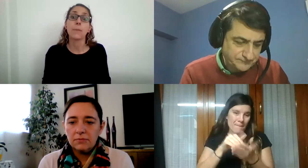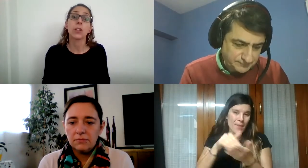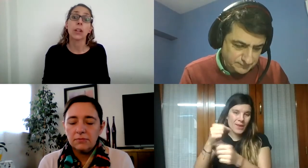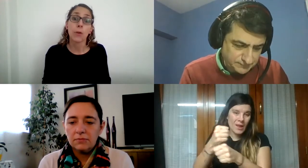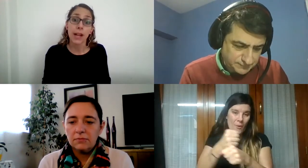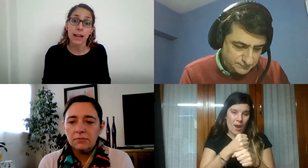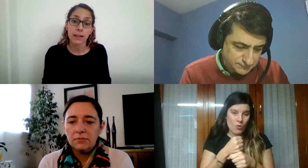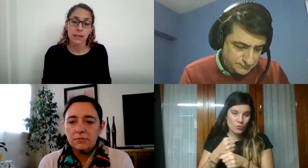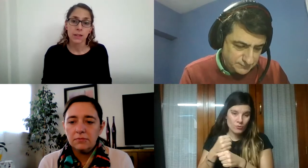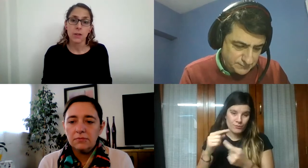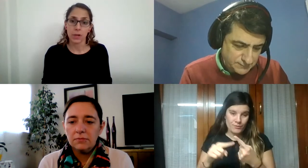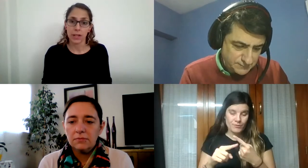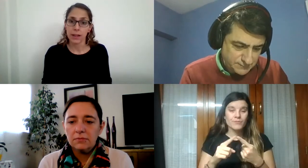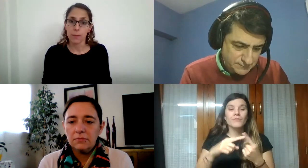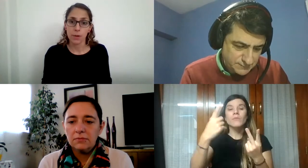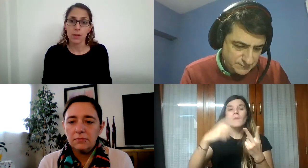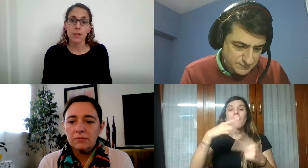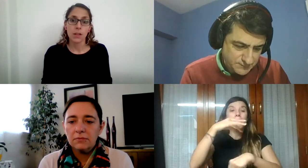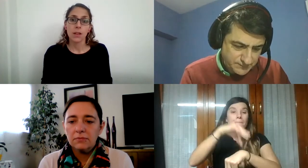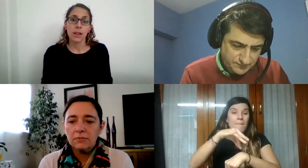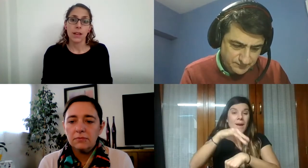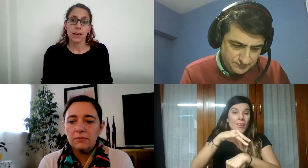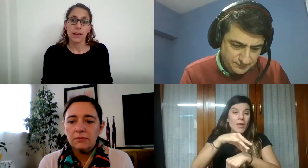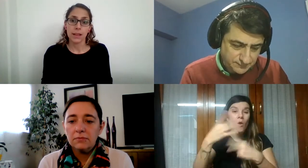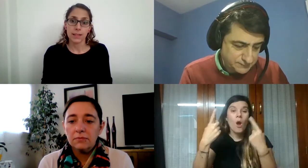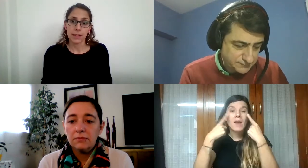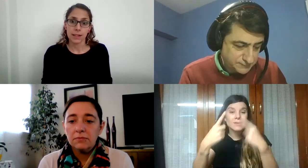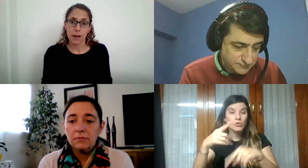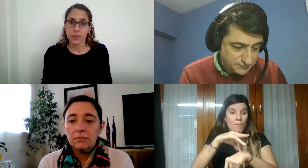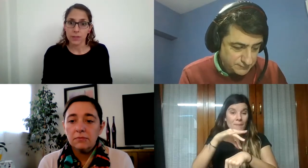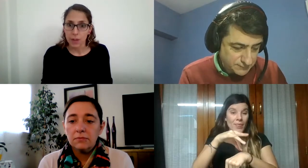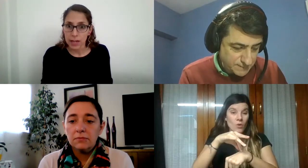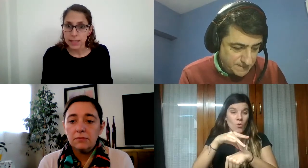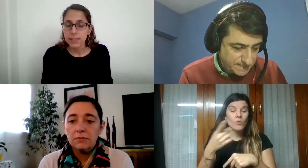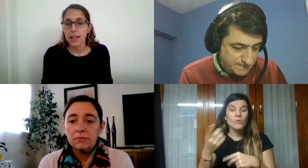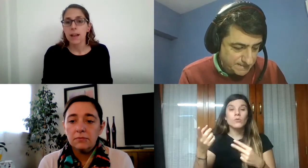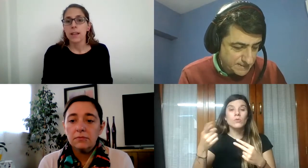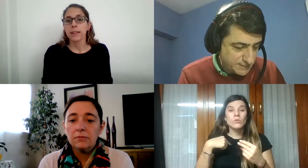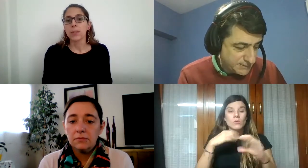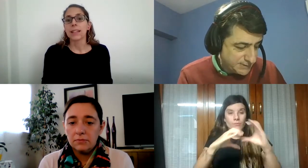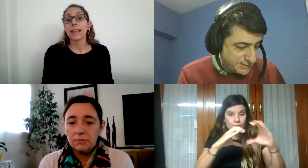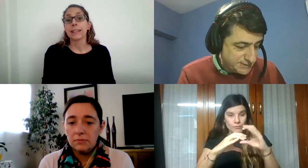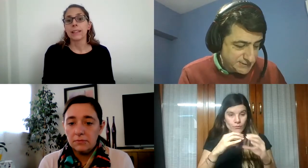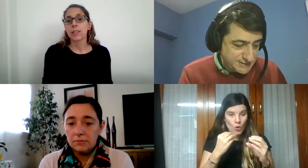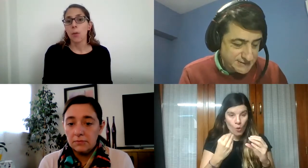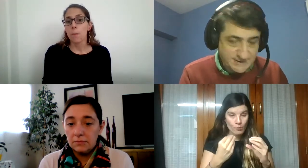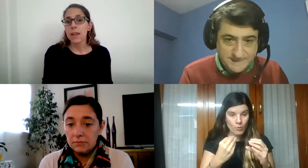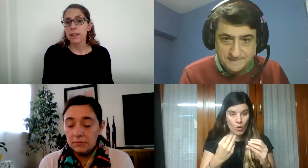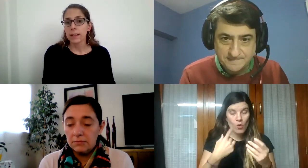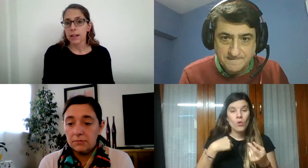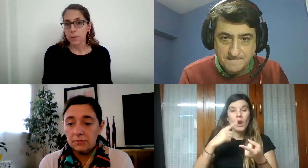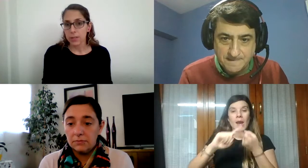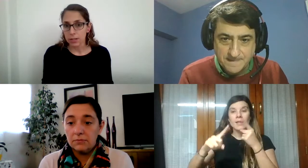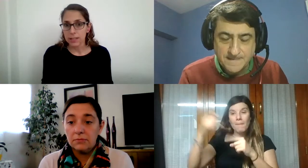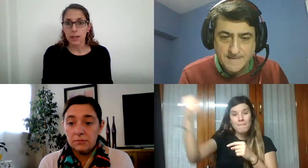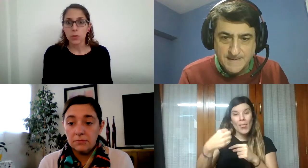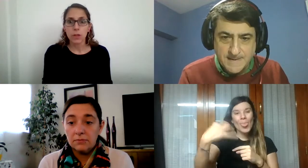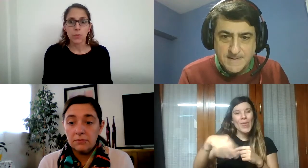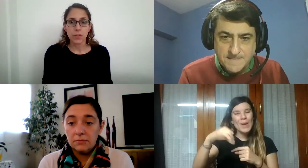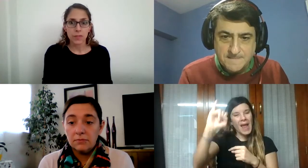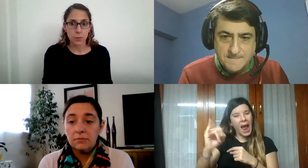el ámbito laboral, por ejemplo, es realmente una falencia. Después en la atención médica, en el ámbito